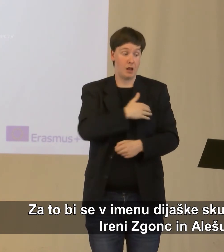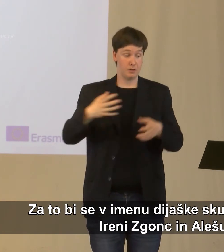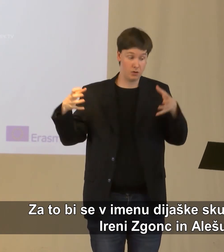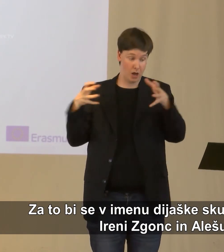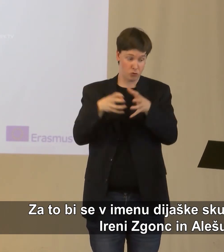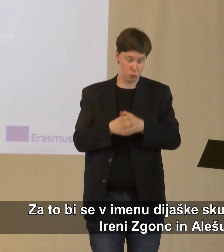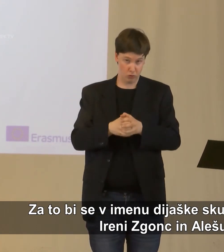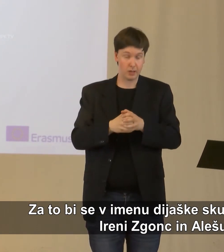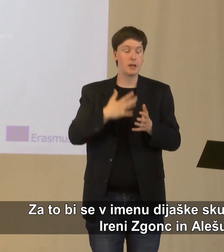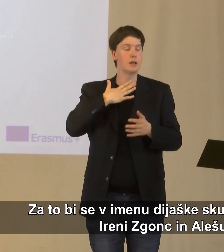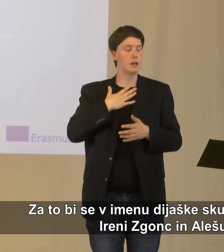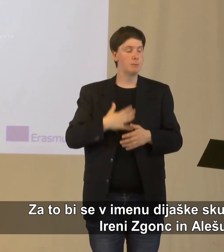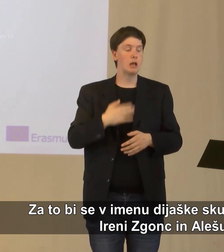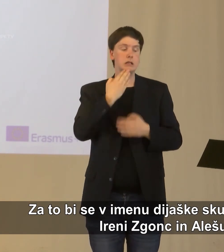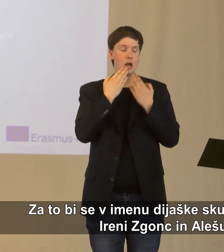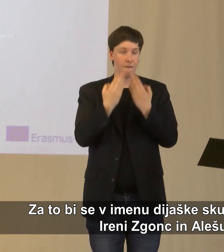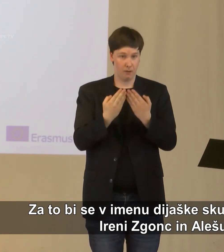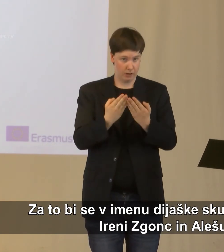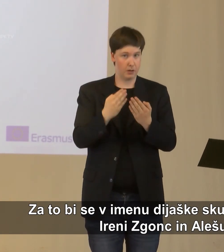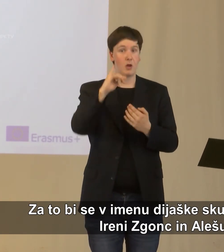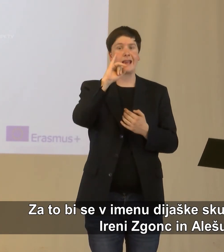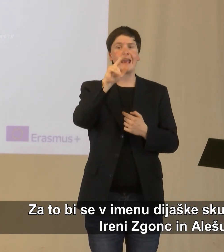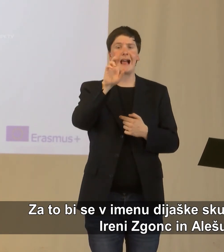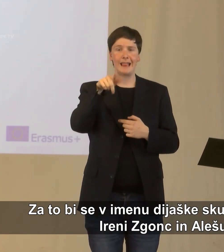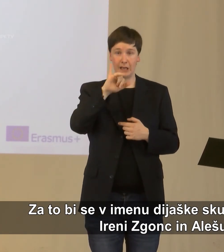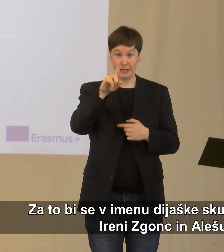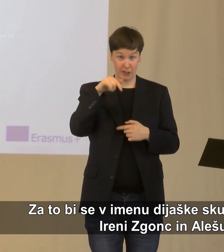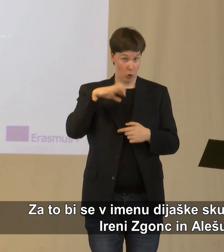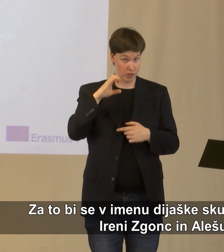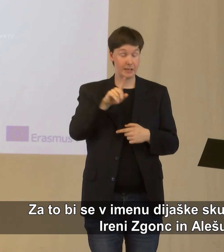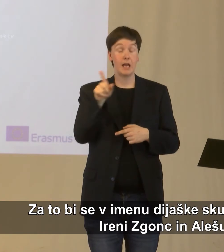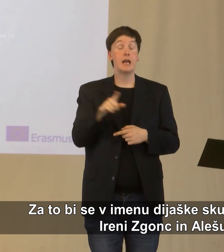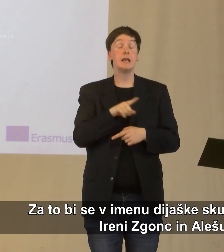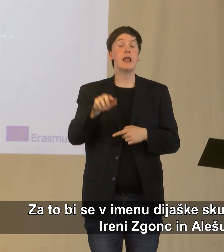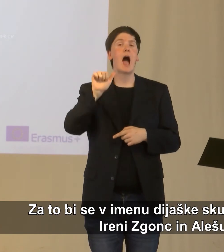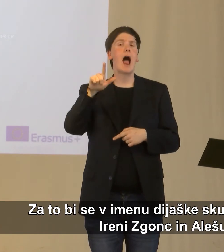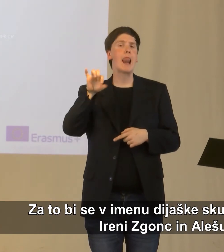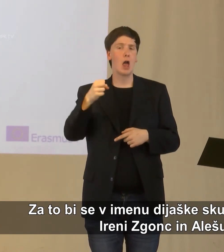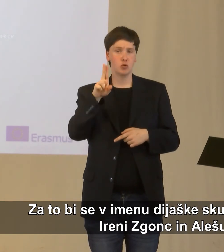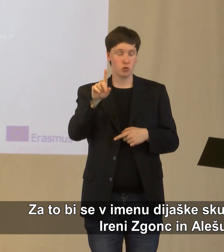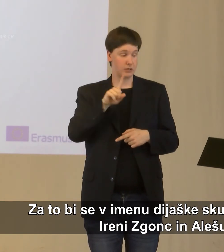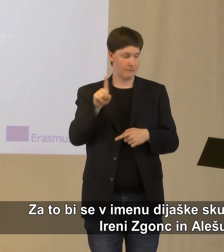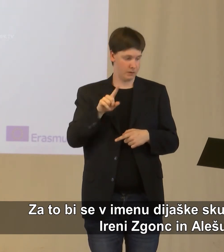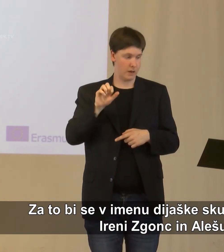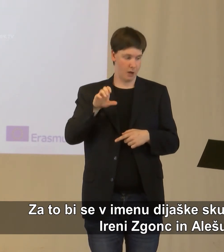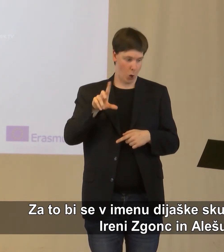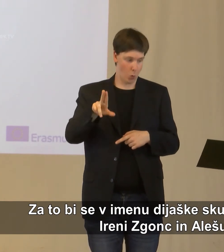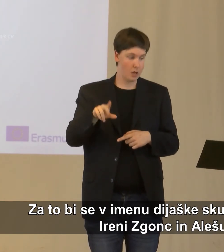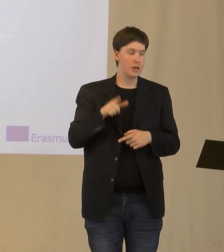Zato bi se v imenu dijaške skupnosti rad zahvalil Ireni Zgonc in Alešu